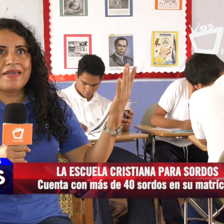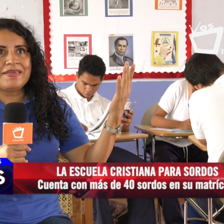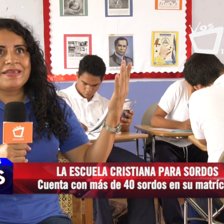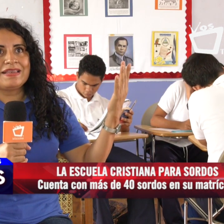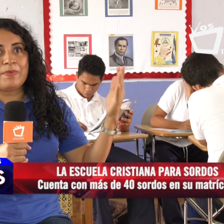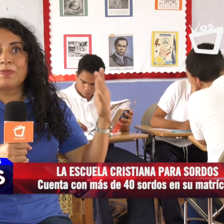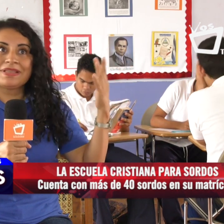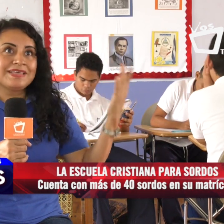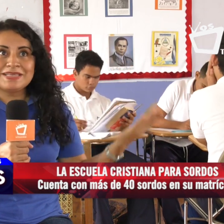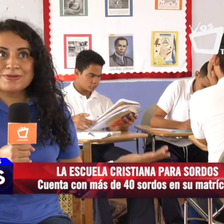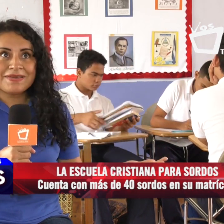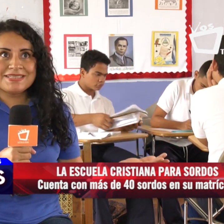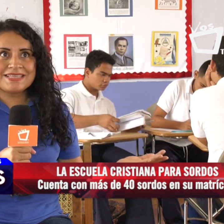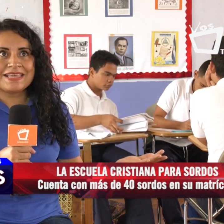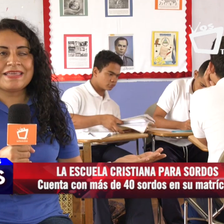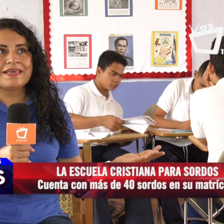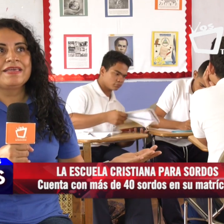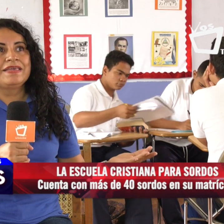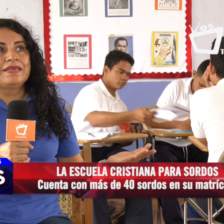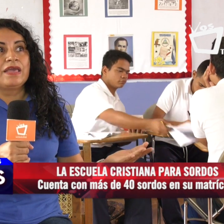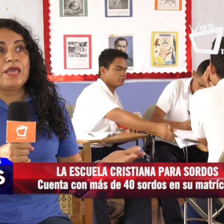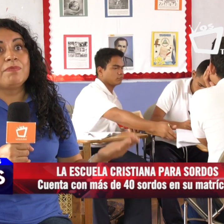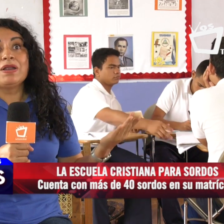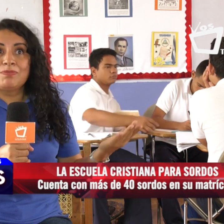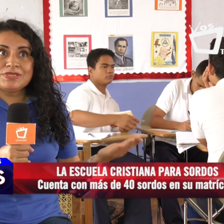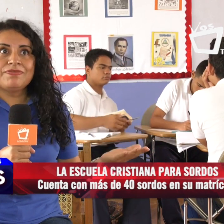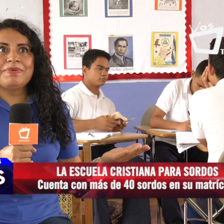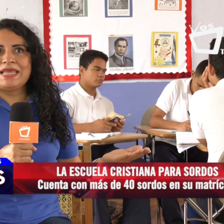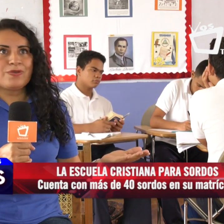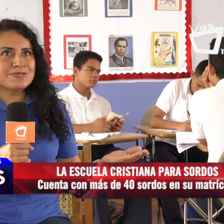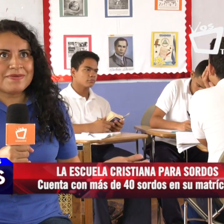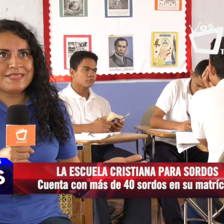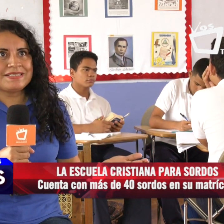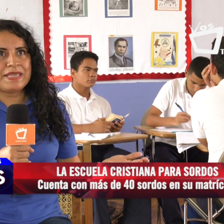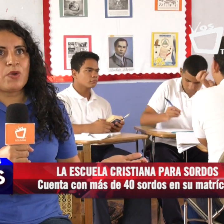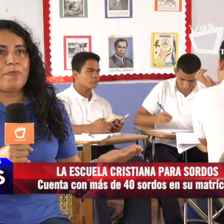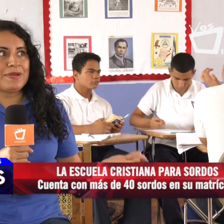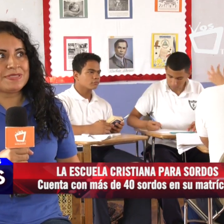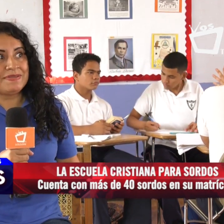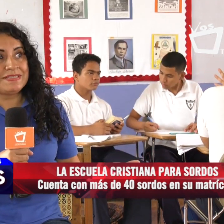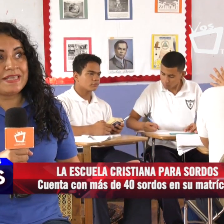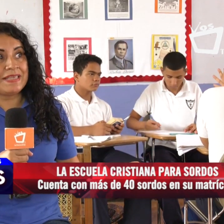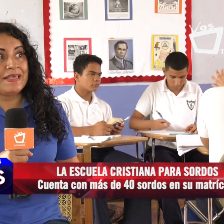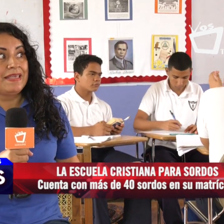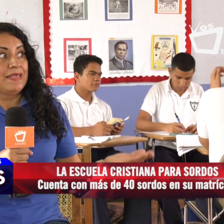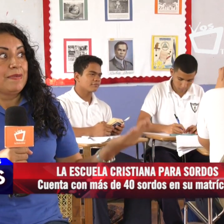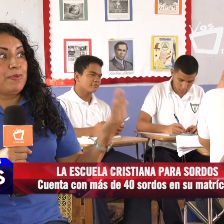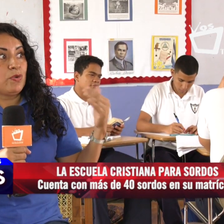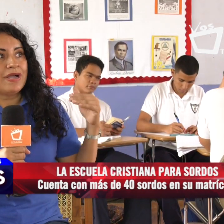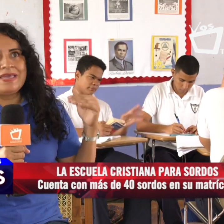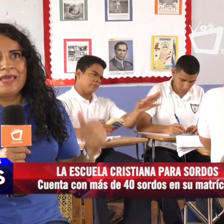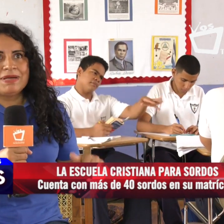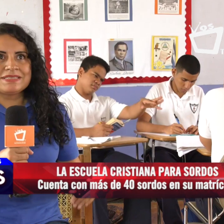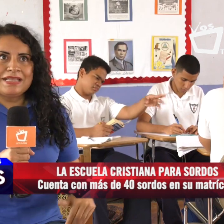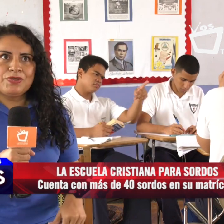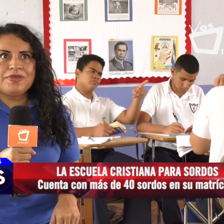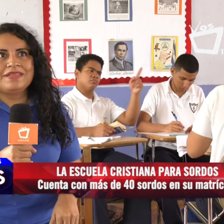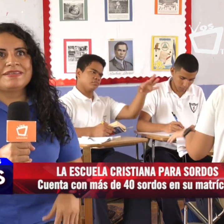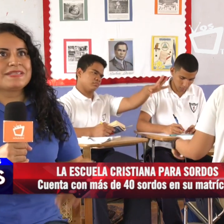calle, la mayor parte de la gente no sabe señas, es más, muchas familias no saben señas, los padres no saben señas, pero aquí hay bastante oyentes